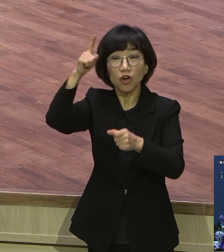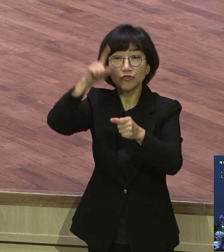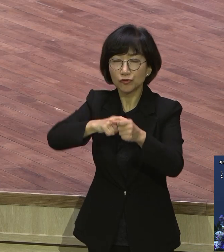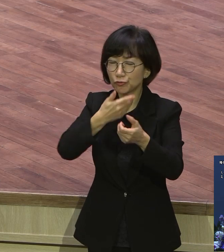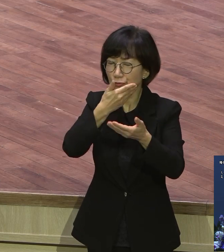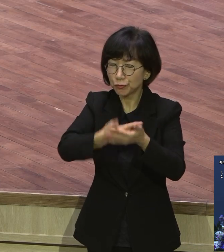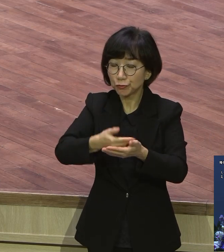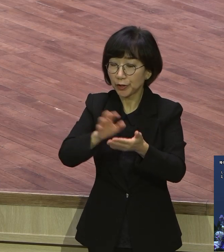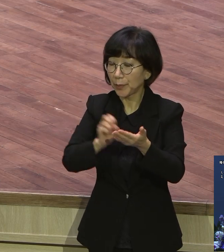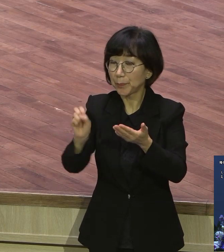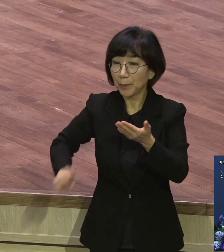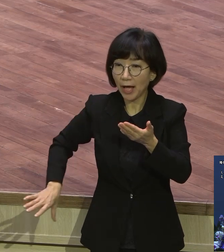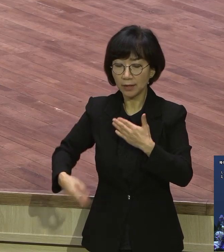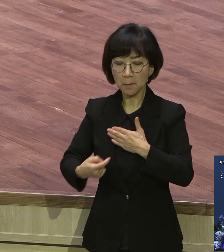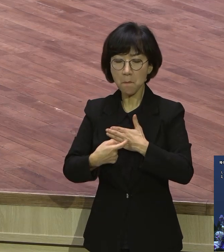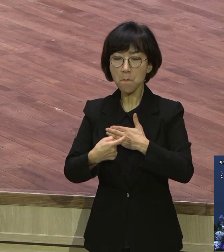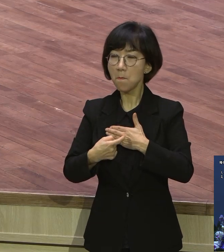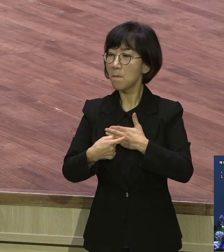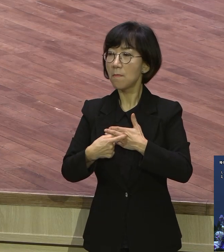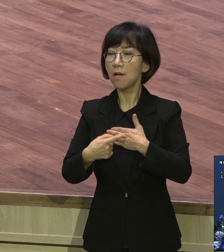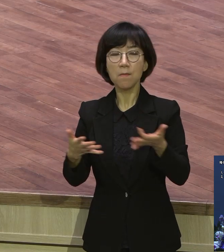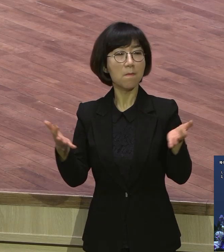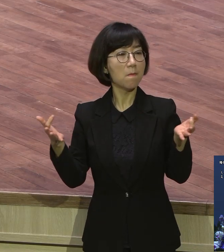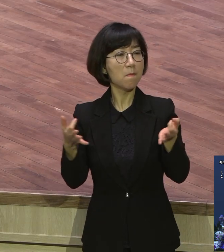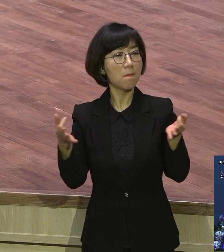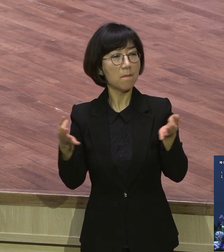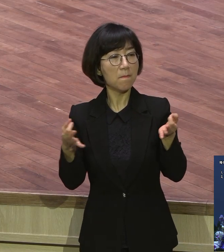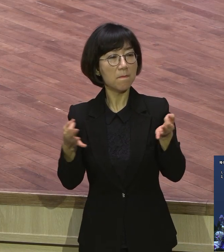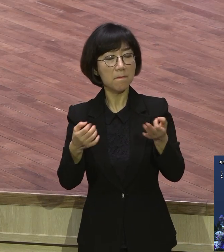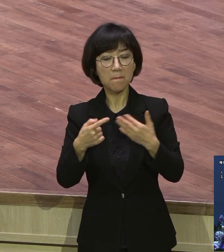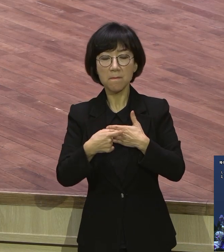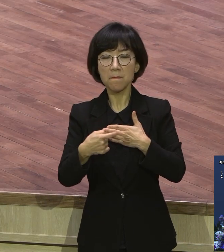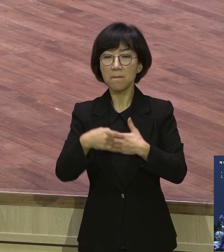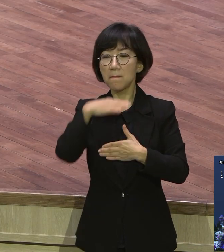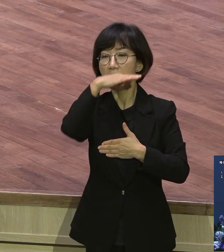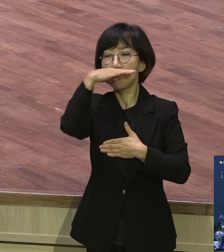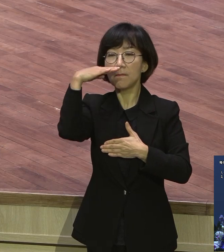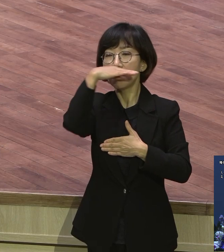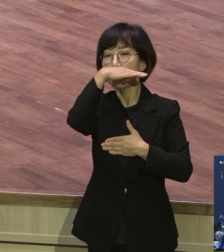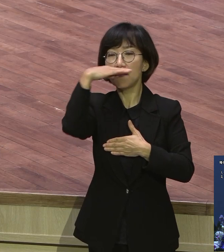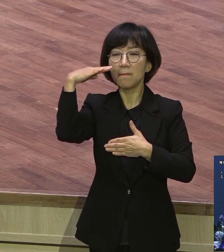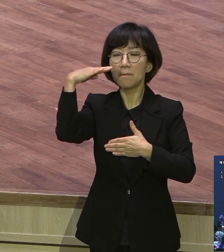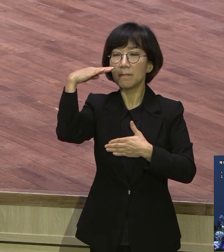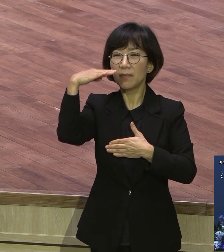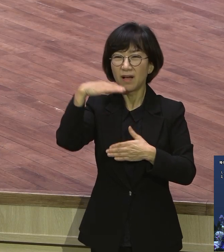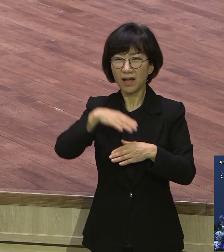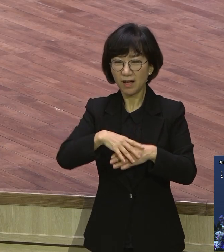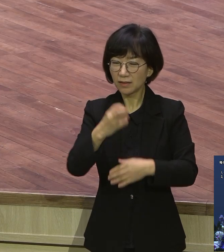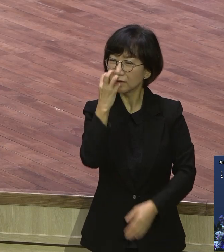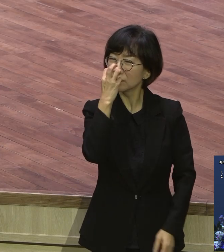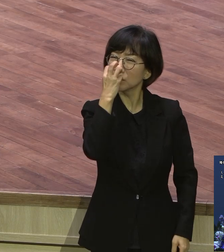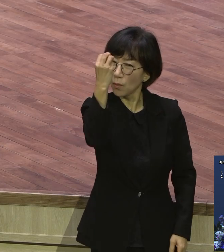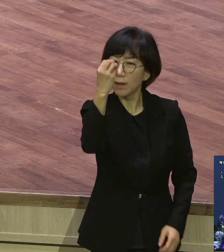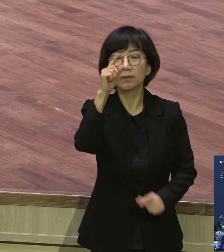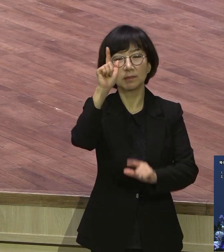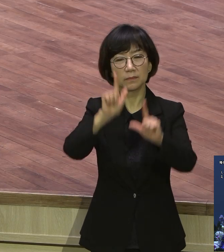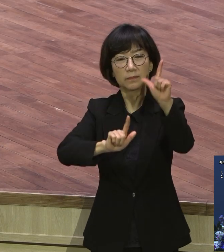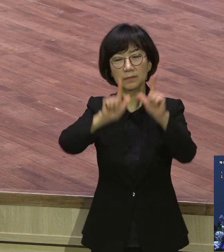놓치고 자신 스스로 그렇게 교만의 함정에 빠져있는